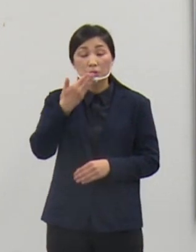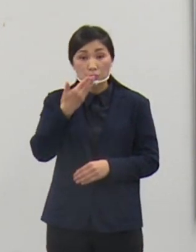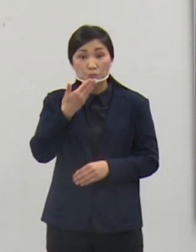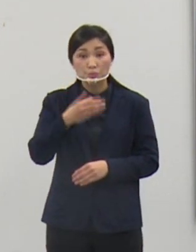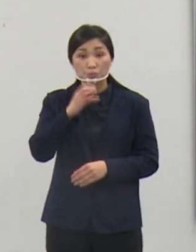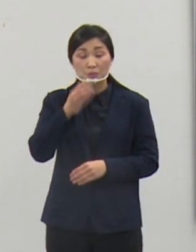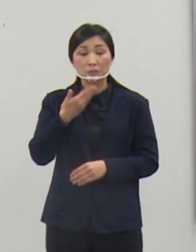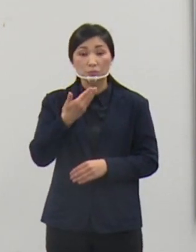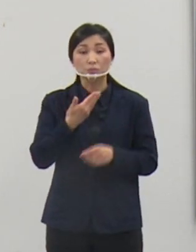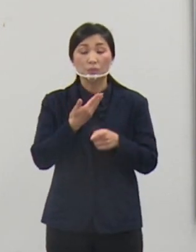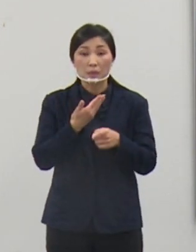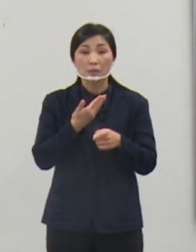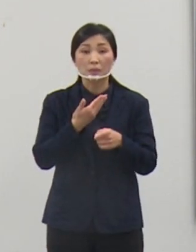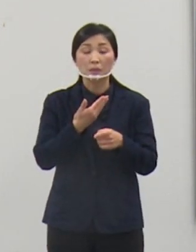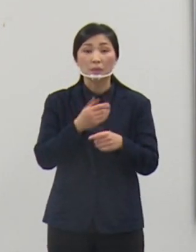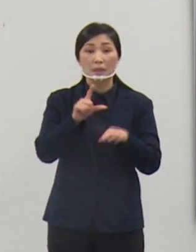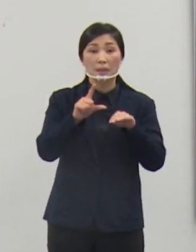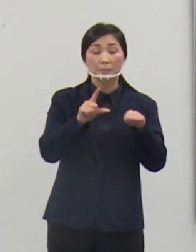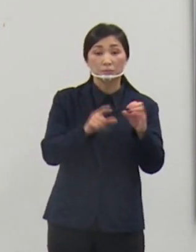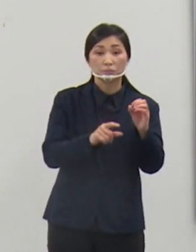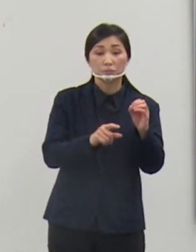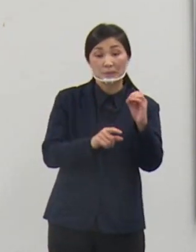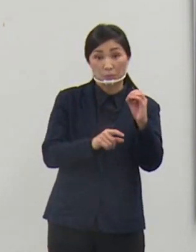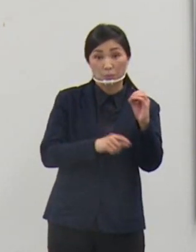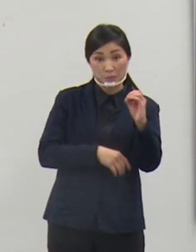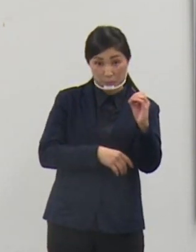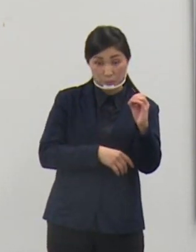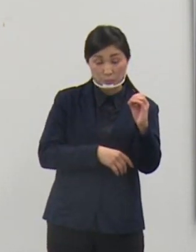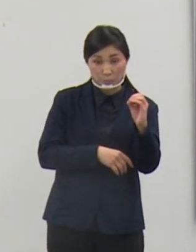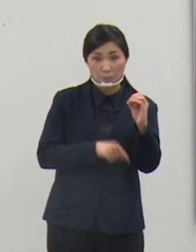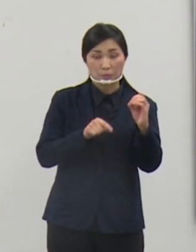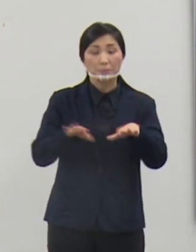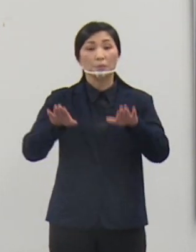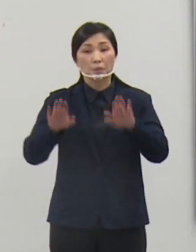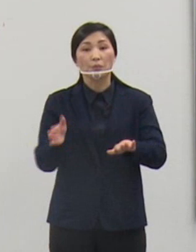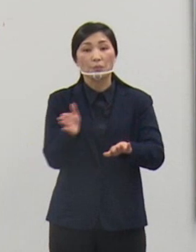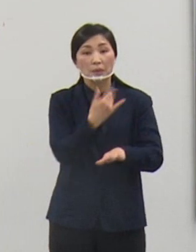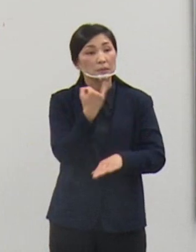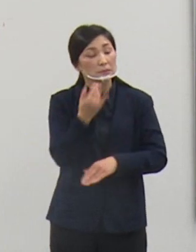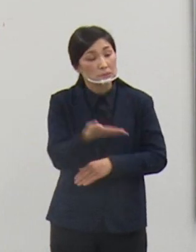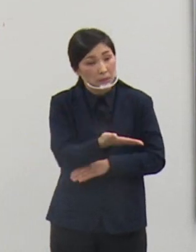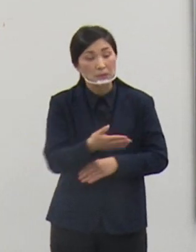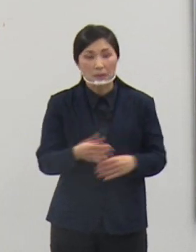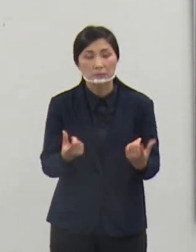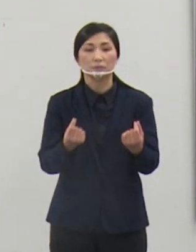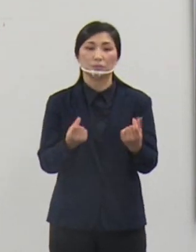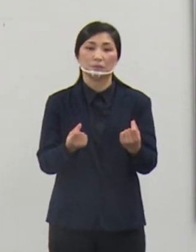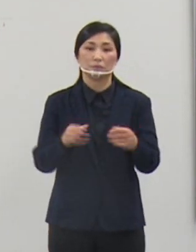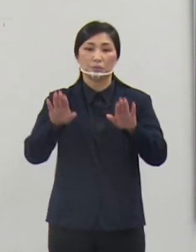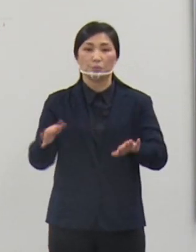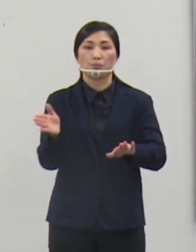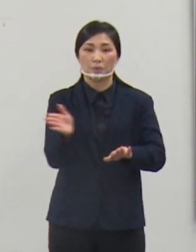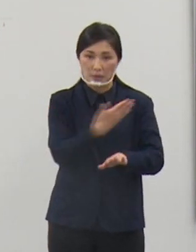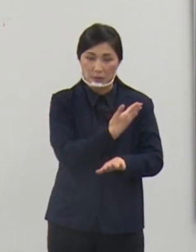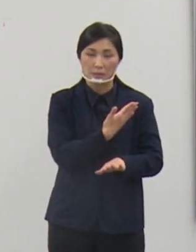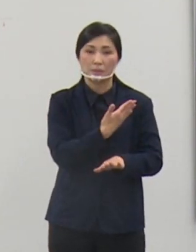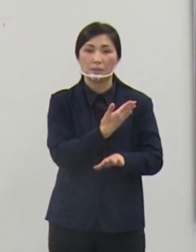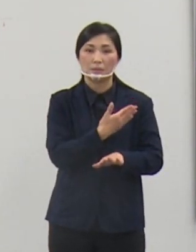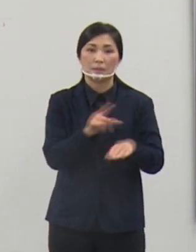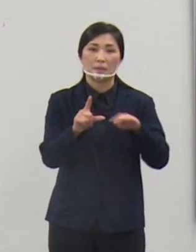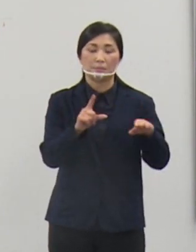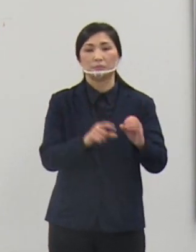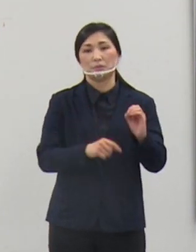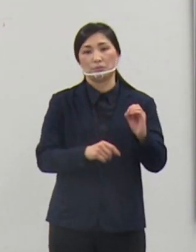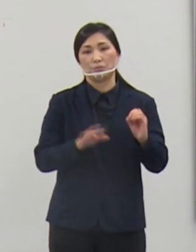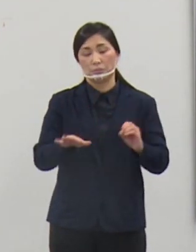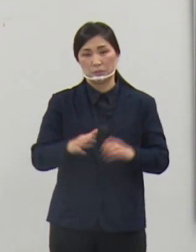人数制限な、制限なしということです。これも今日からということでよろしかったでしょうか。 本日からということでよろしくお願いいたします。 はい、ありがとうございます。あ